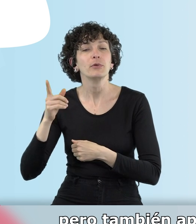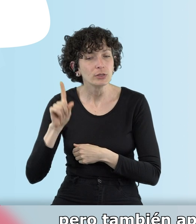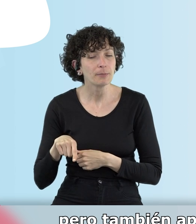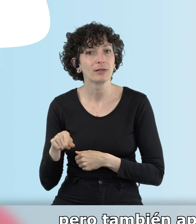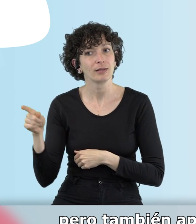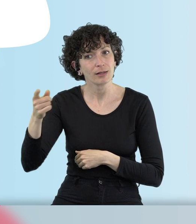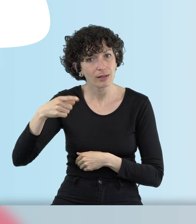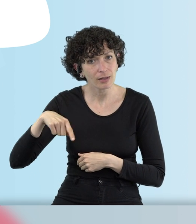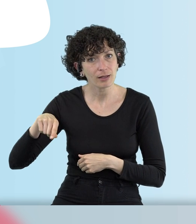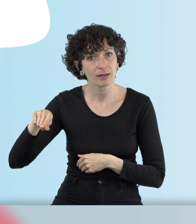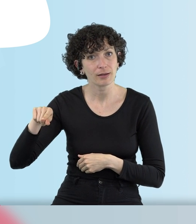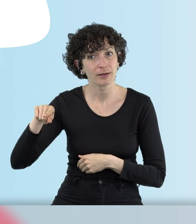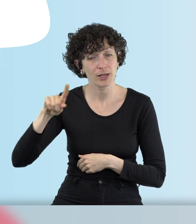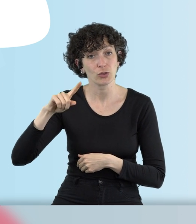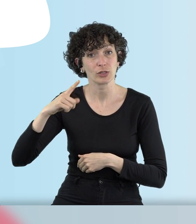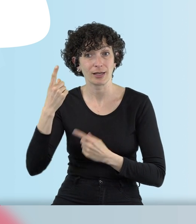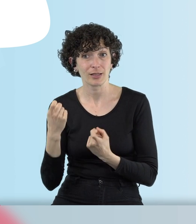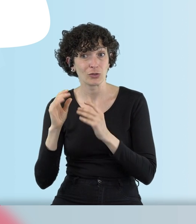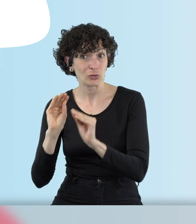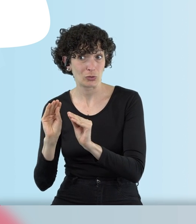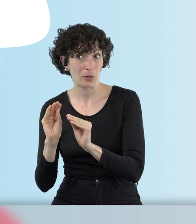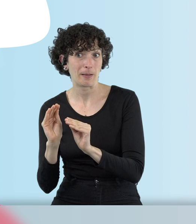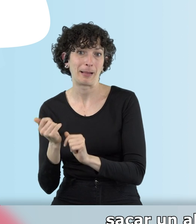aprovechando las necesidades que puedan tener los mayores,